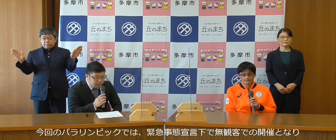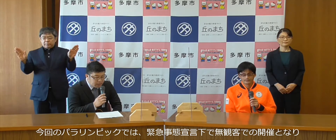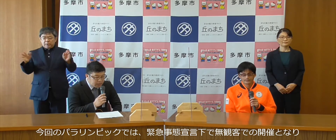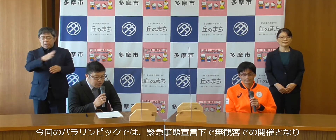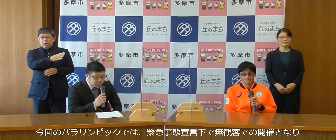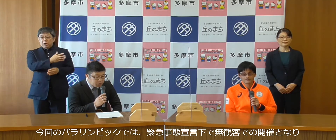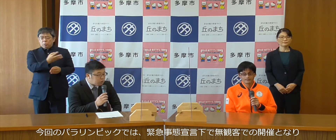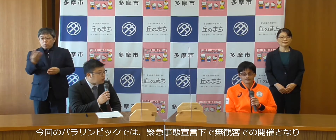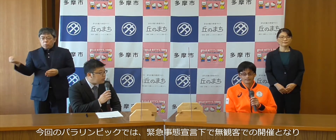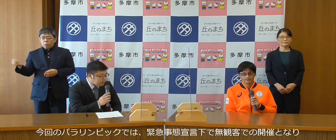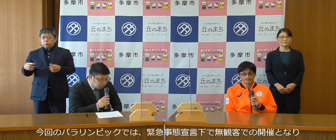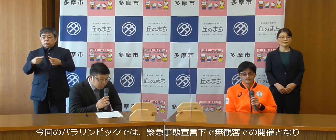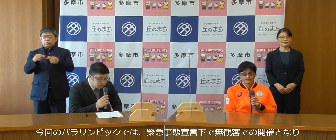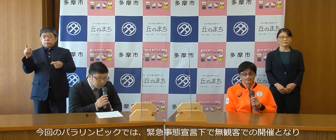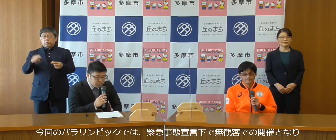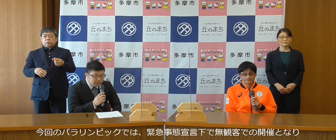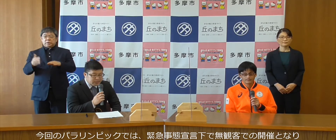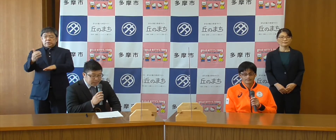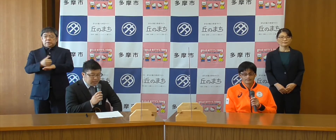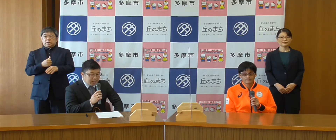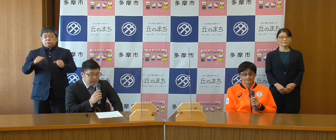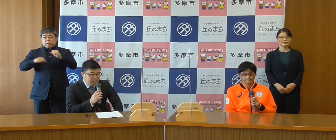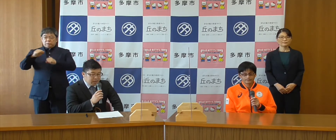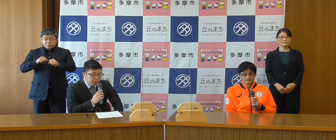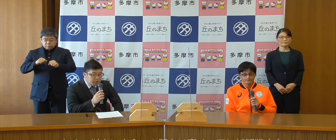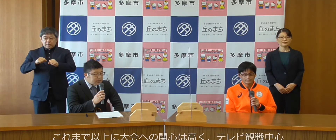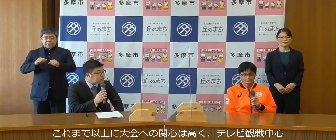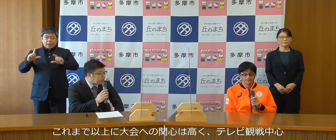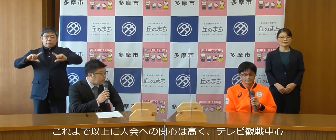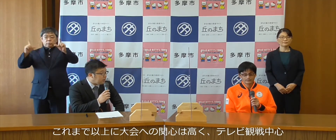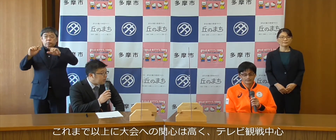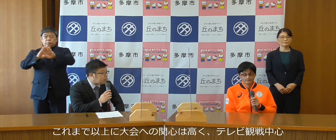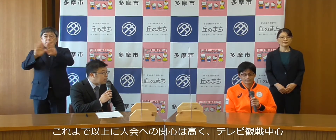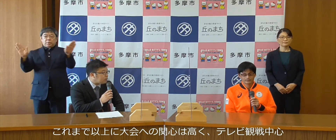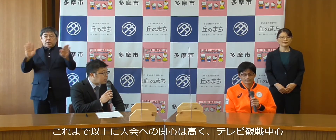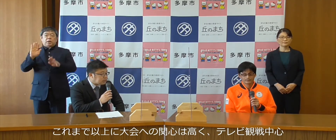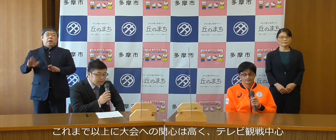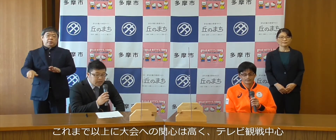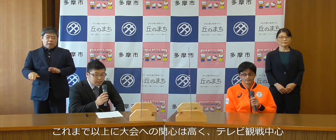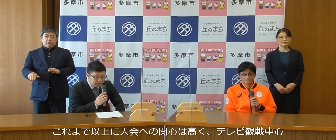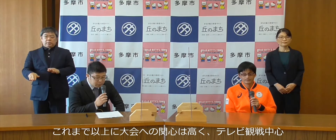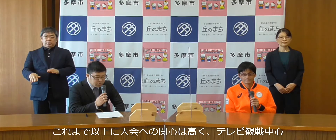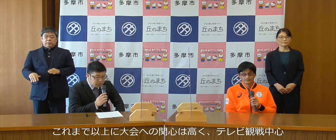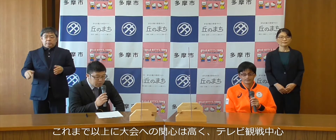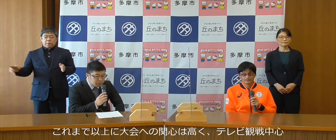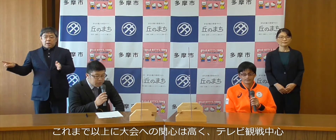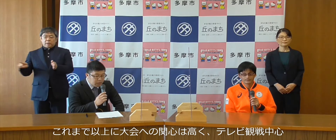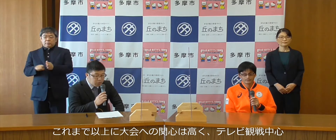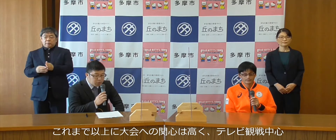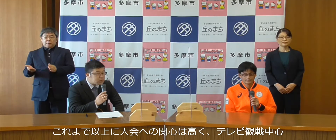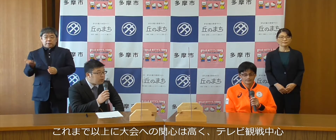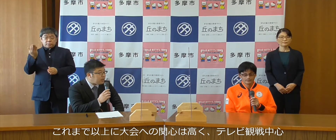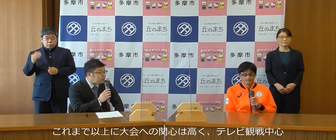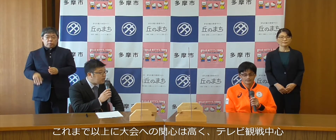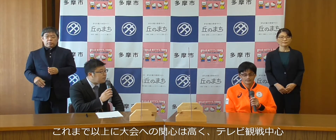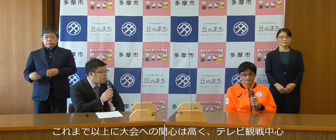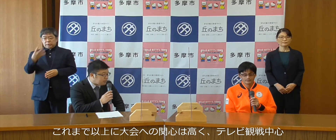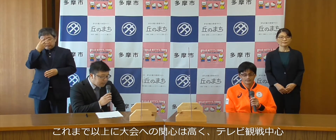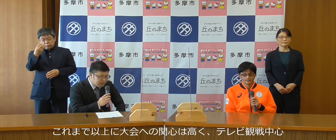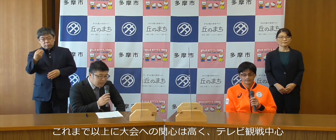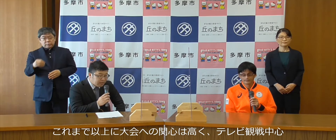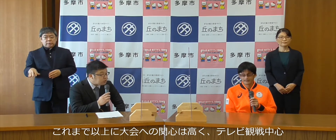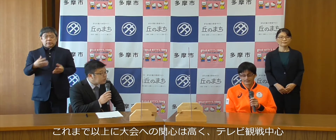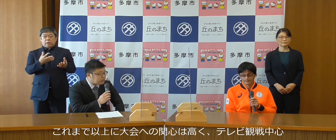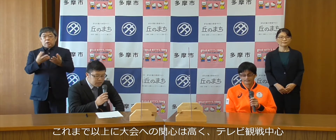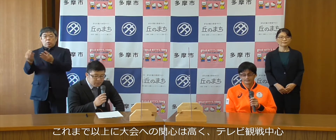躍や東京開催ということもありまして、これまで以上に大会への関心が高かったなというところで、私もテレビ観